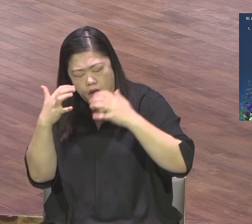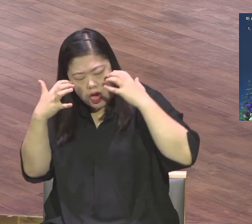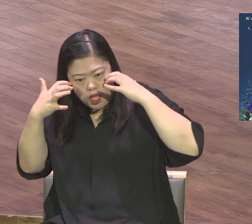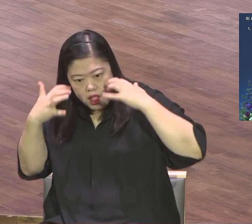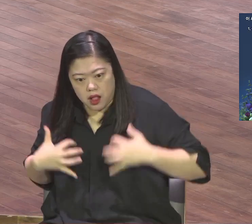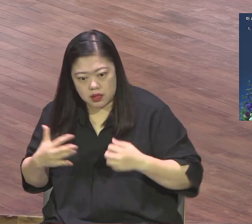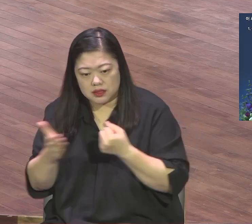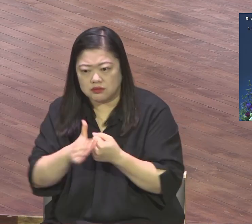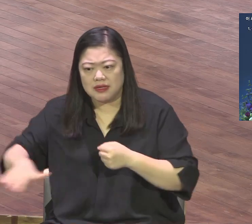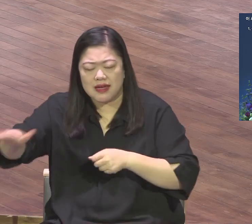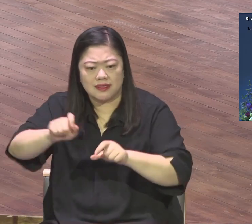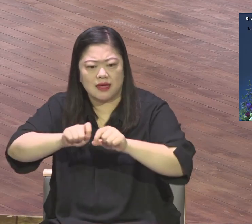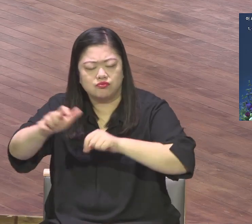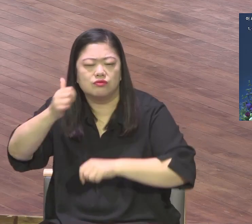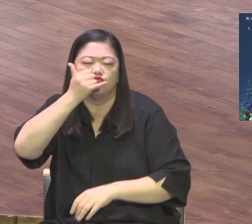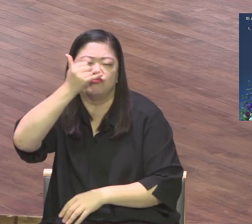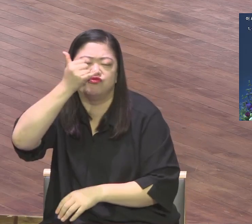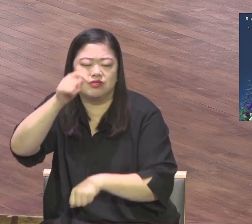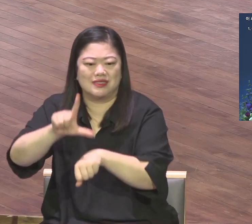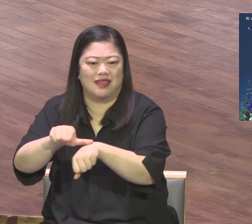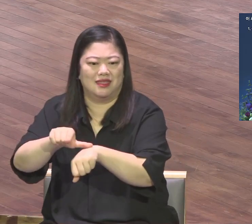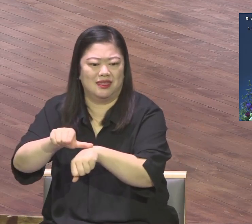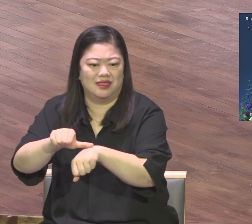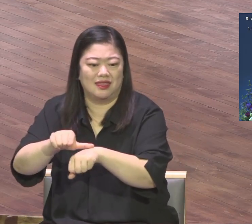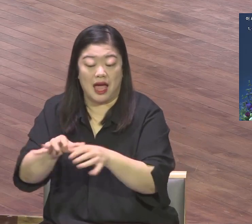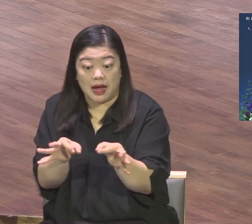에베소 지역에 싹 다 났어요.